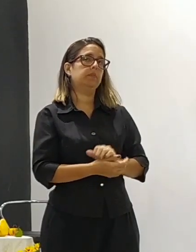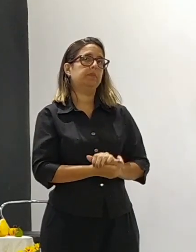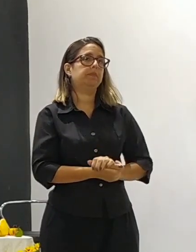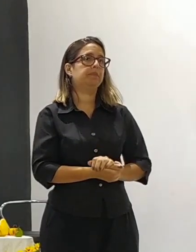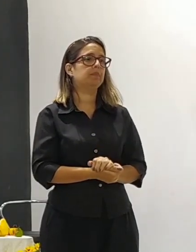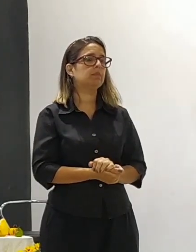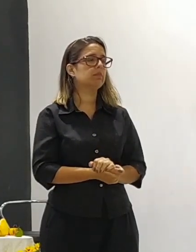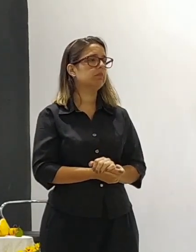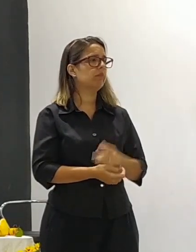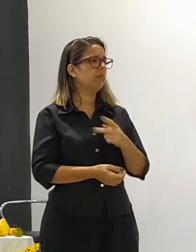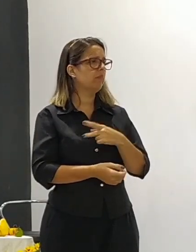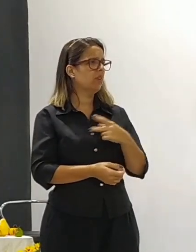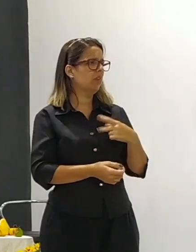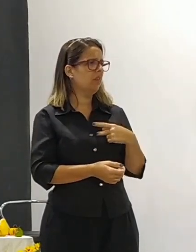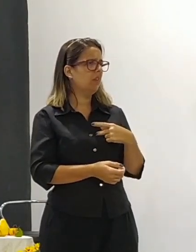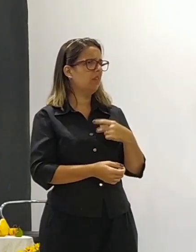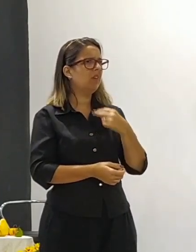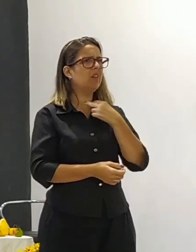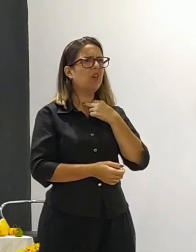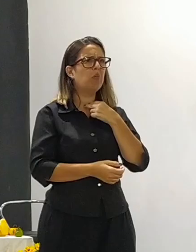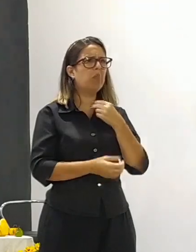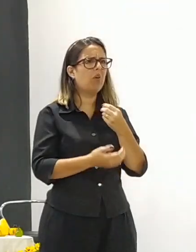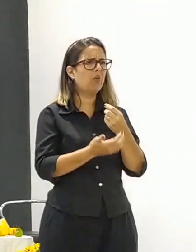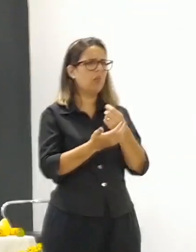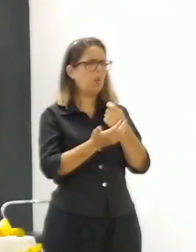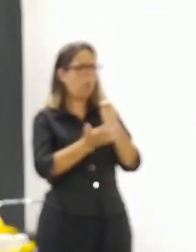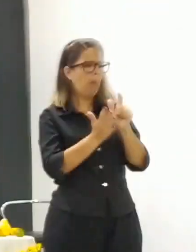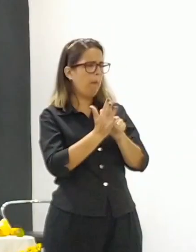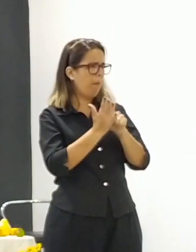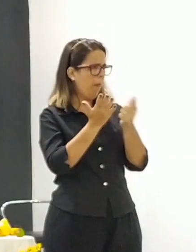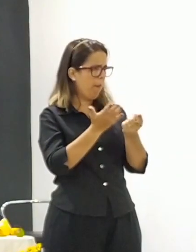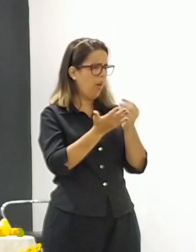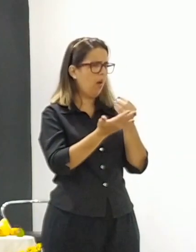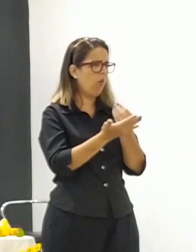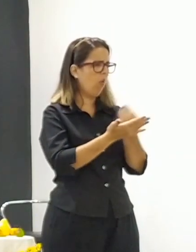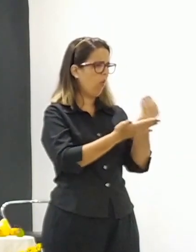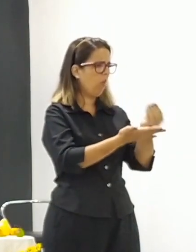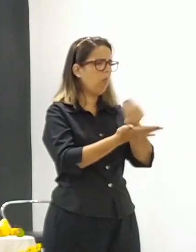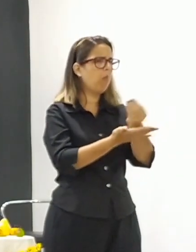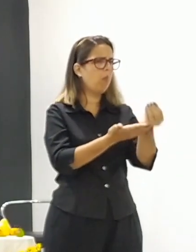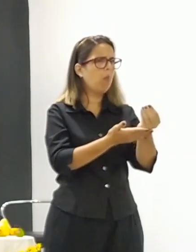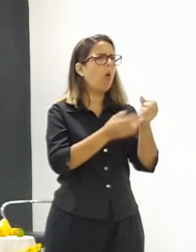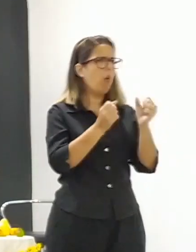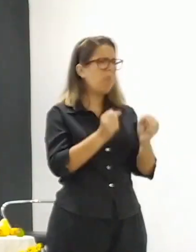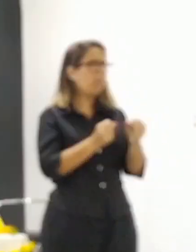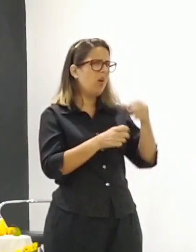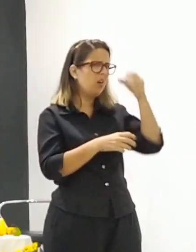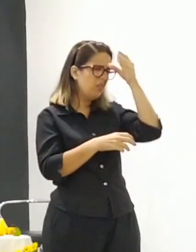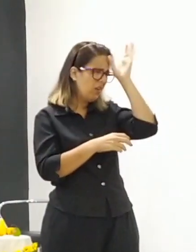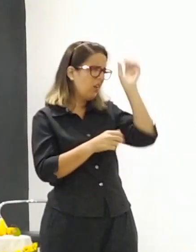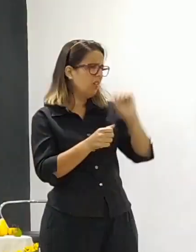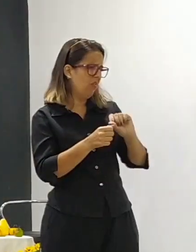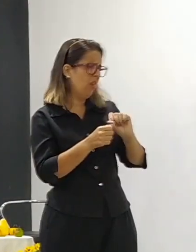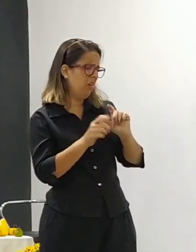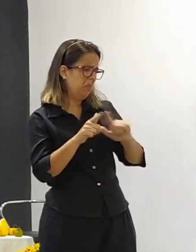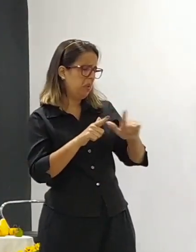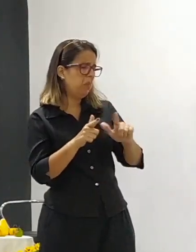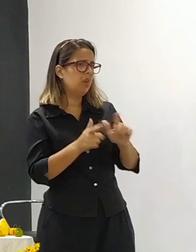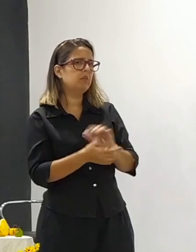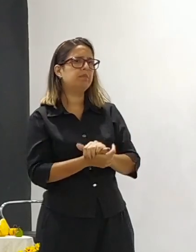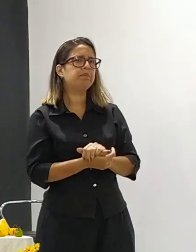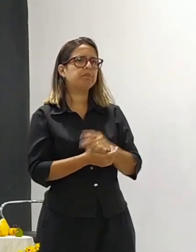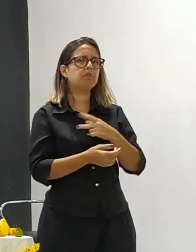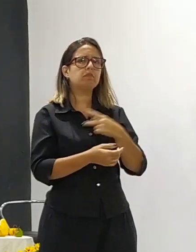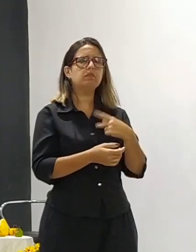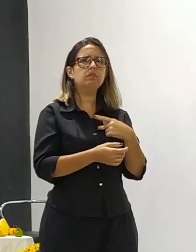Ah, pastor, eu não posso distribuir folheto lá na rua? Pode. Olha, o Cleito faz isso lá no canto. Pastor,